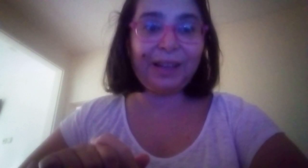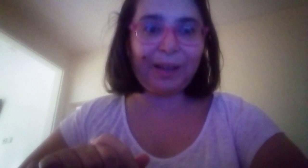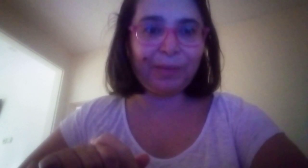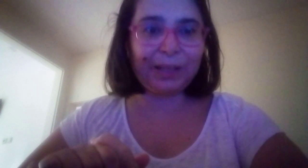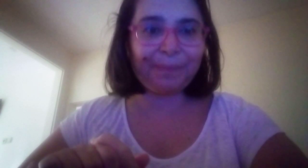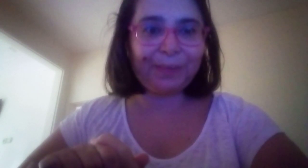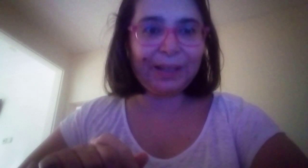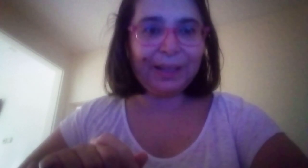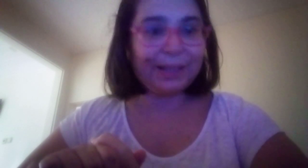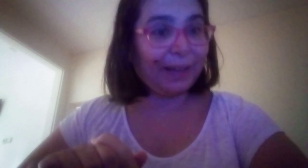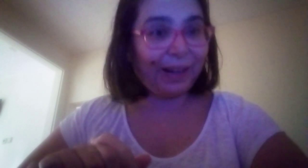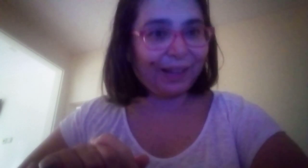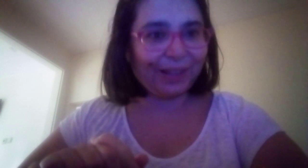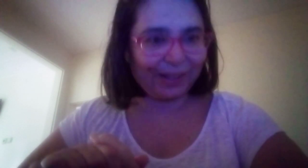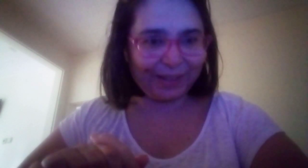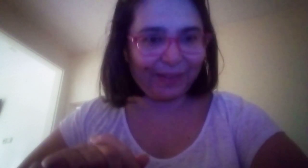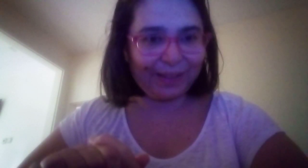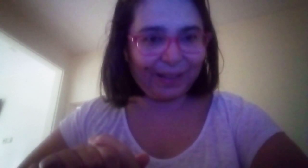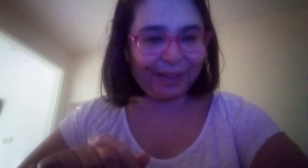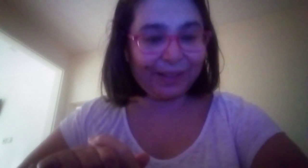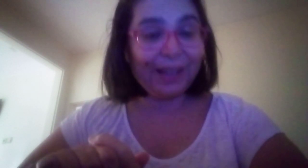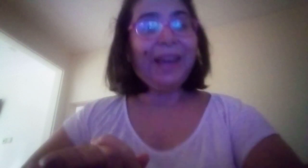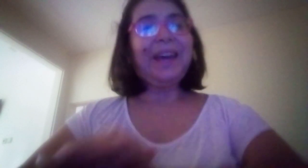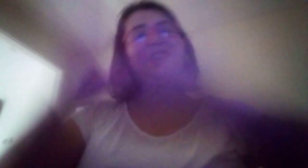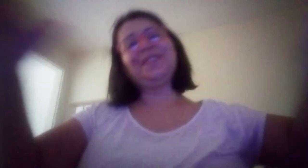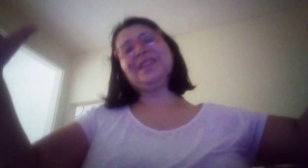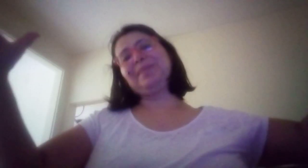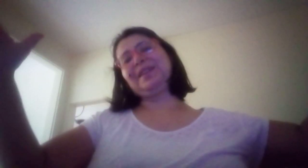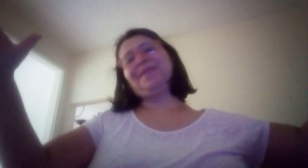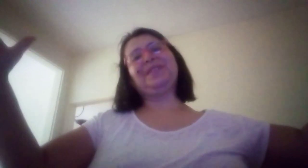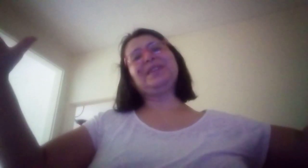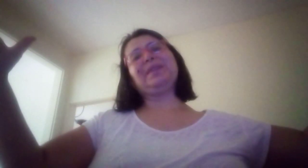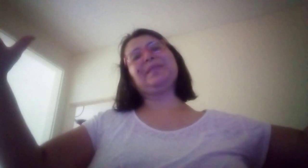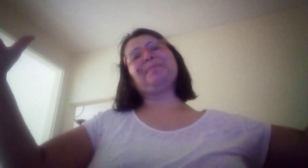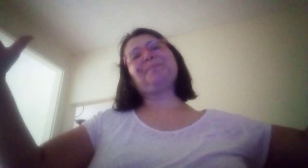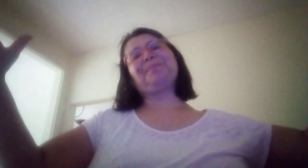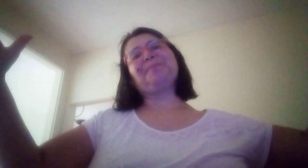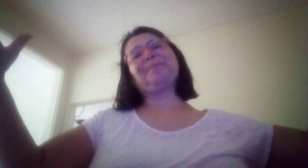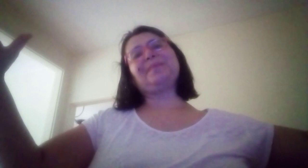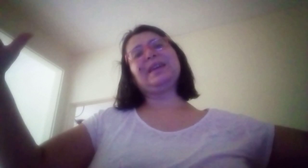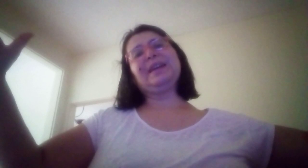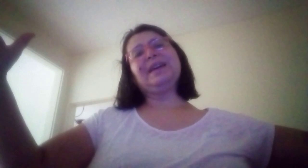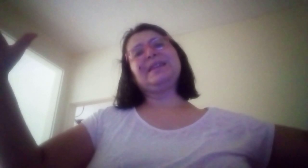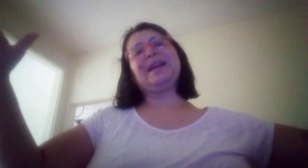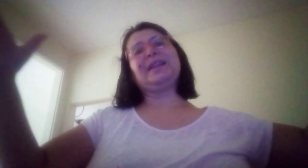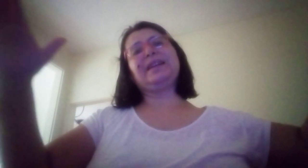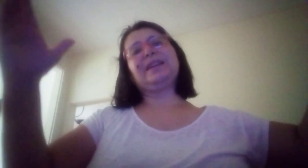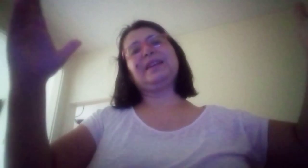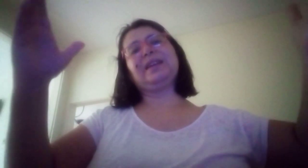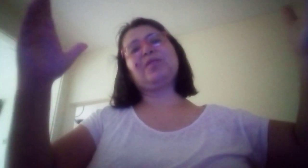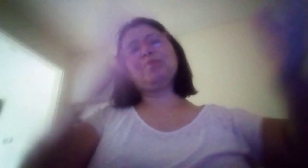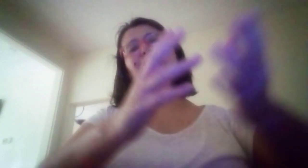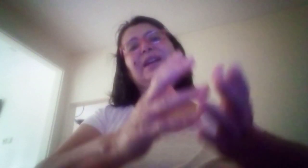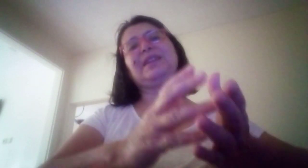yapmayalım sevgili arkadaşlar sevgili izleyenler Canlarım benim fanlarım benim yani Komşulardan da